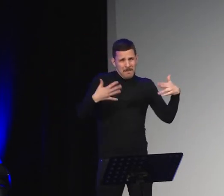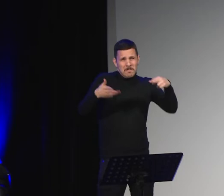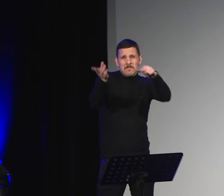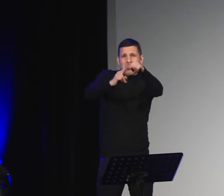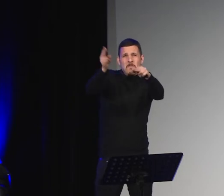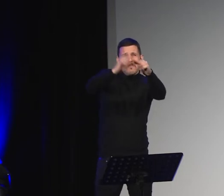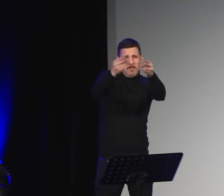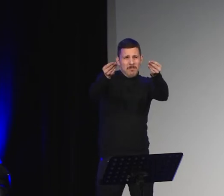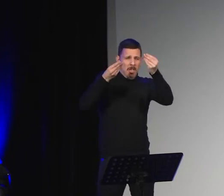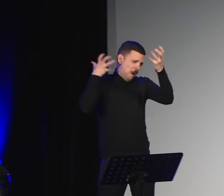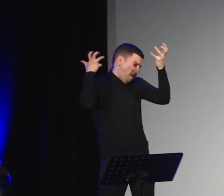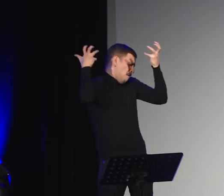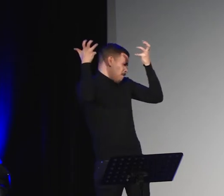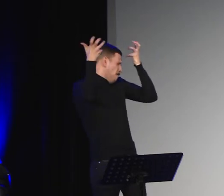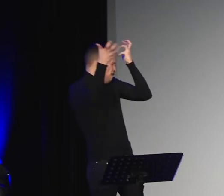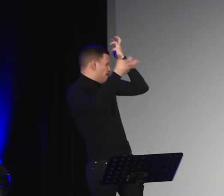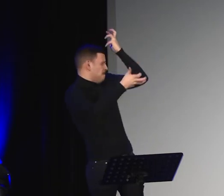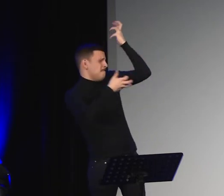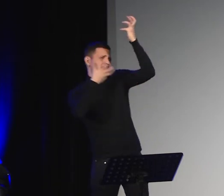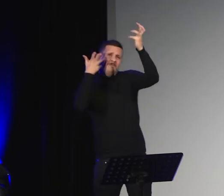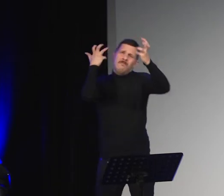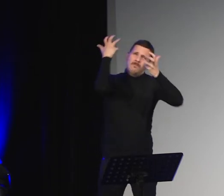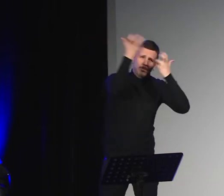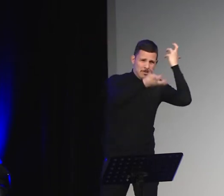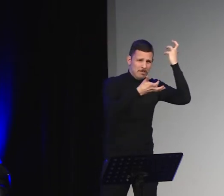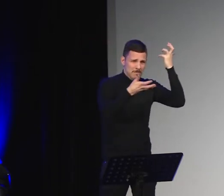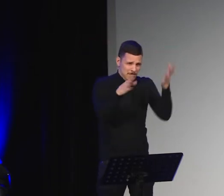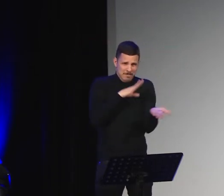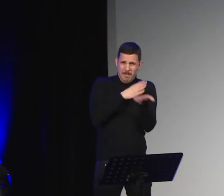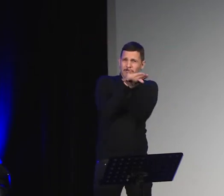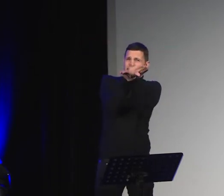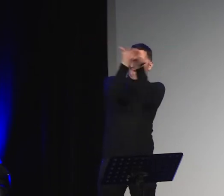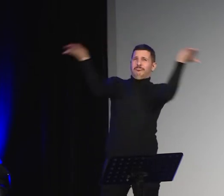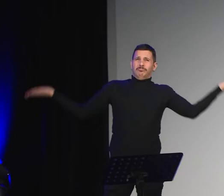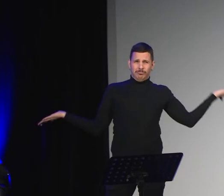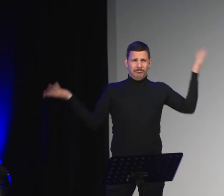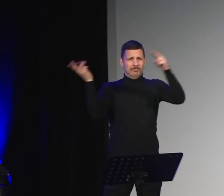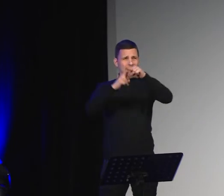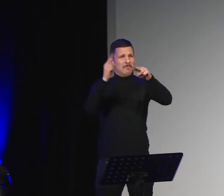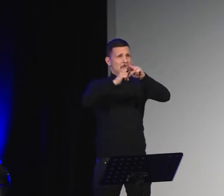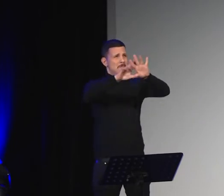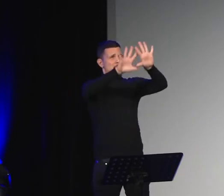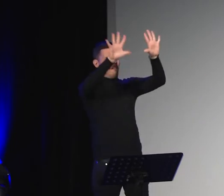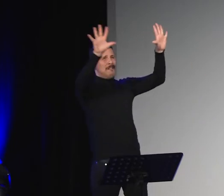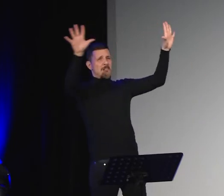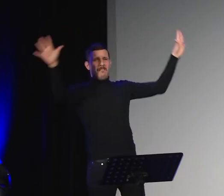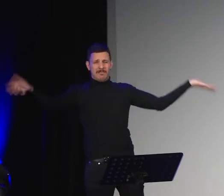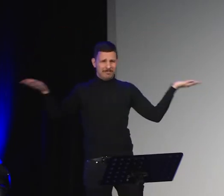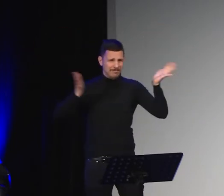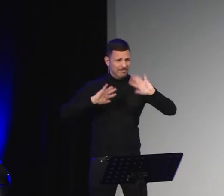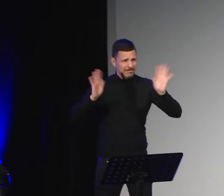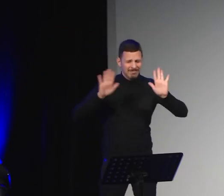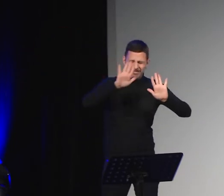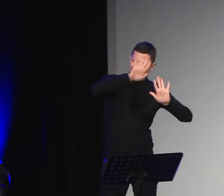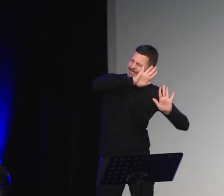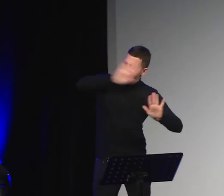on apprend un mort. On est toujours en train d'apprendre un mort. Toute la journée et toutes les nuits, on regarde notre téléphone, on nous annonce